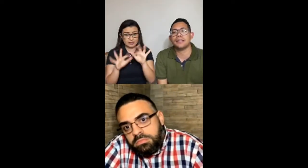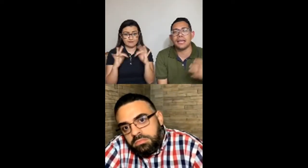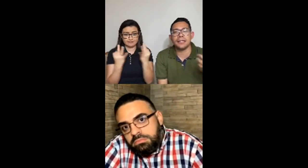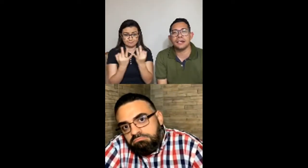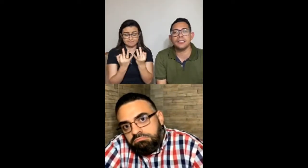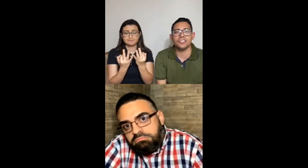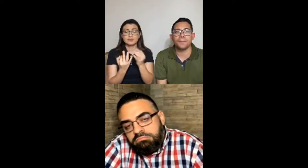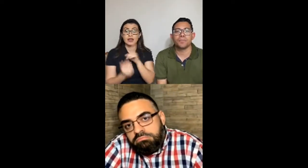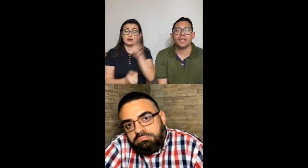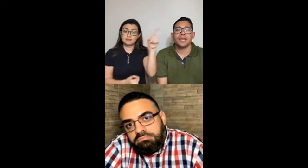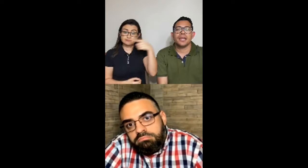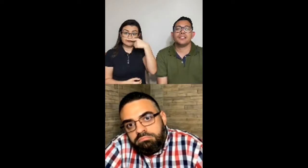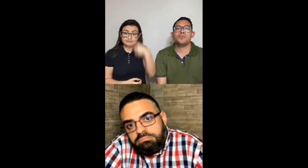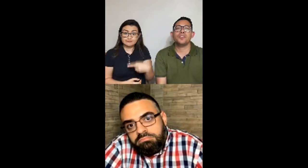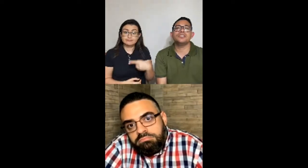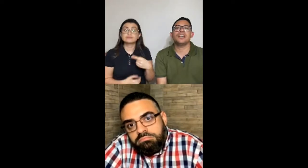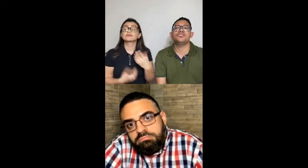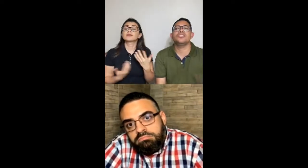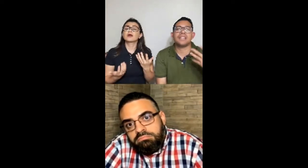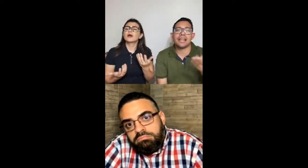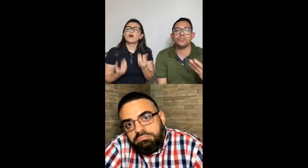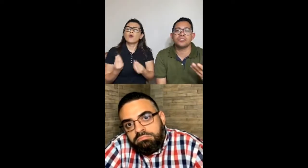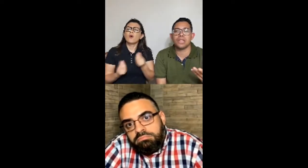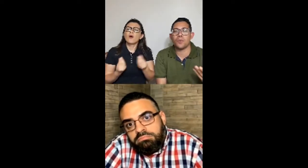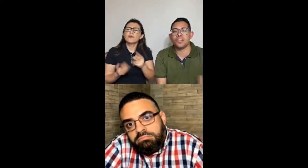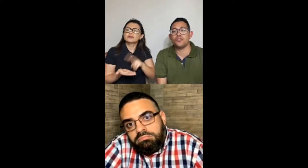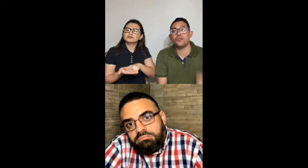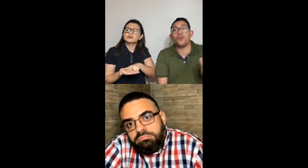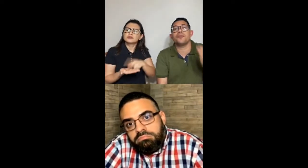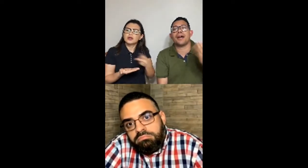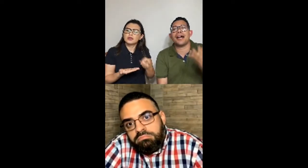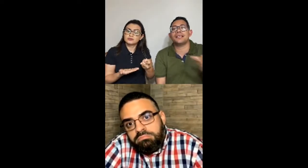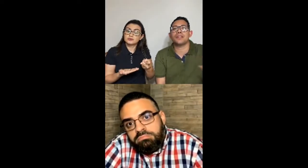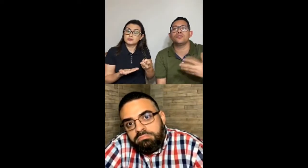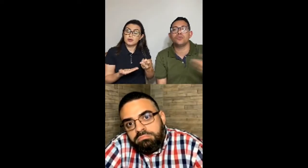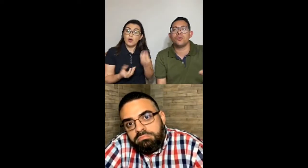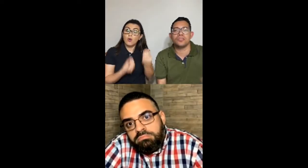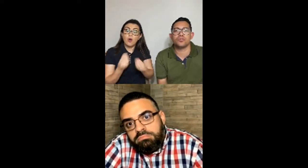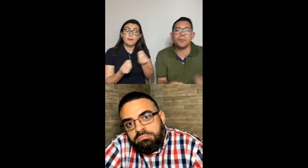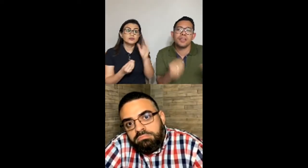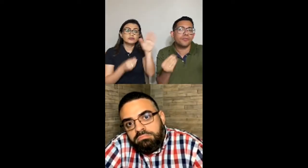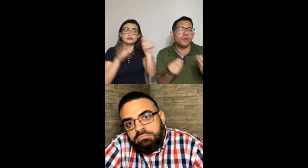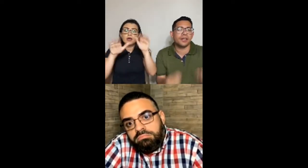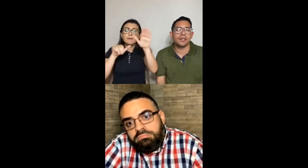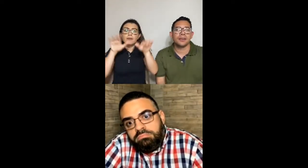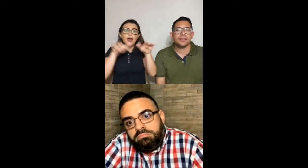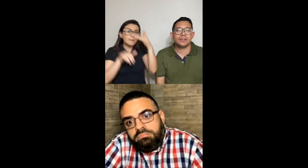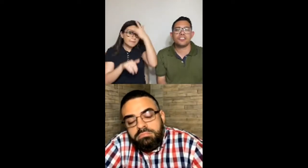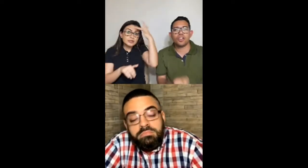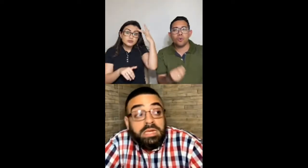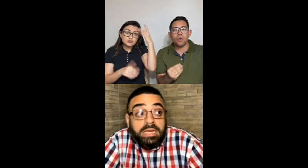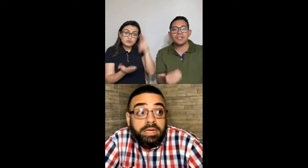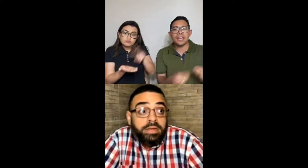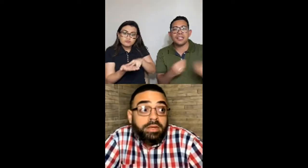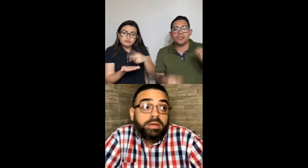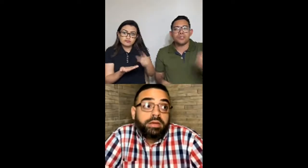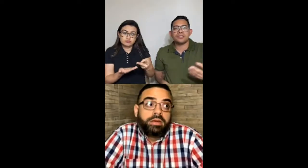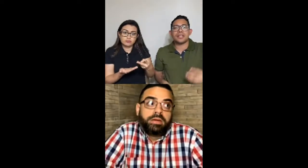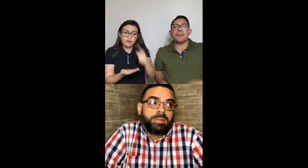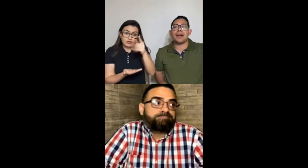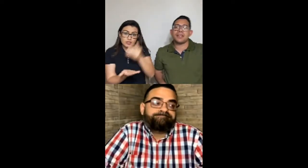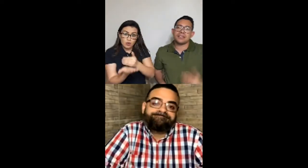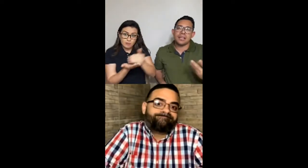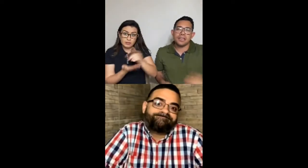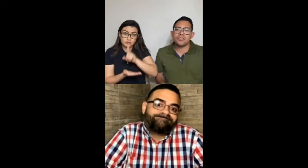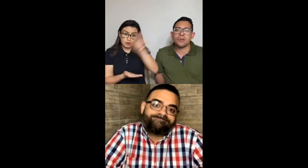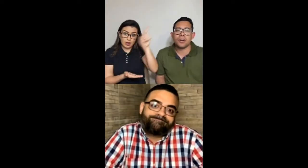na Tailândia, esse processo de tradução aí, de formar tradutores, como é que foi? Você chegou a dar início nesse